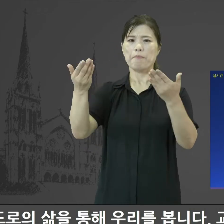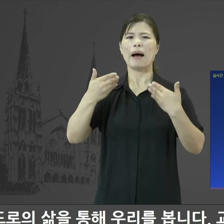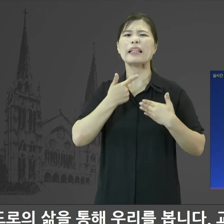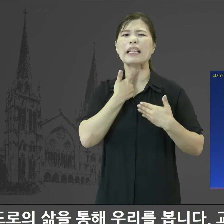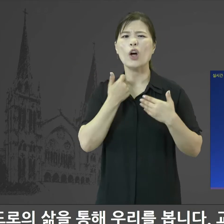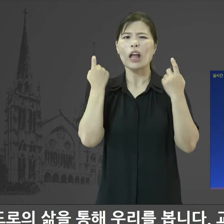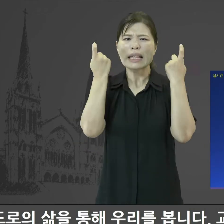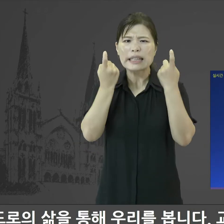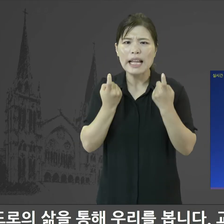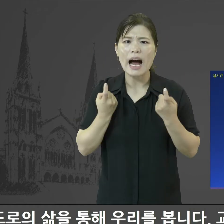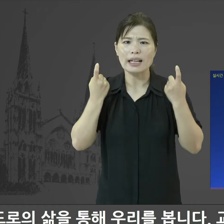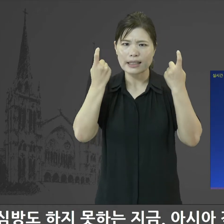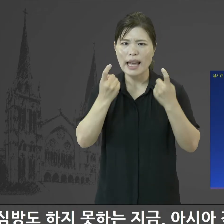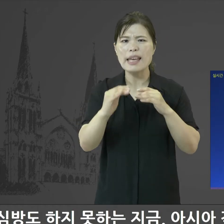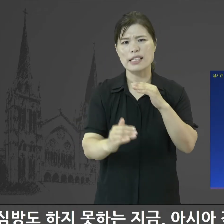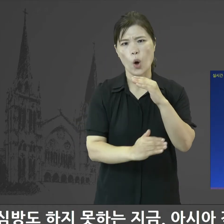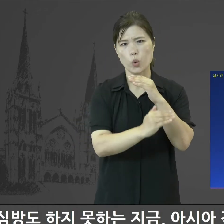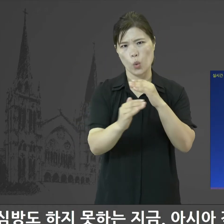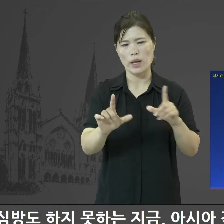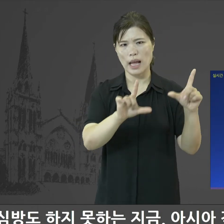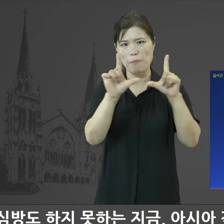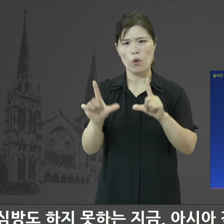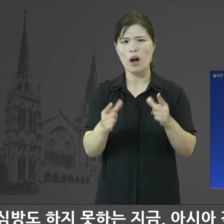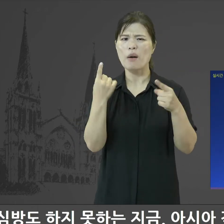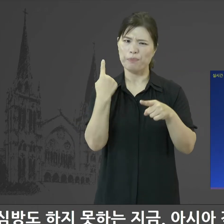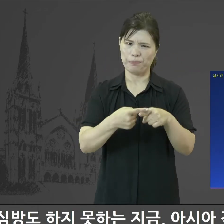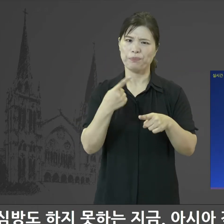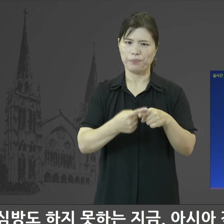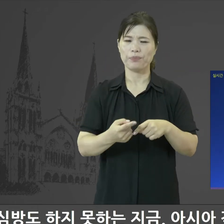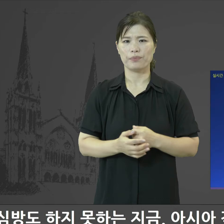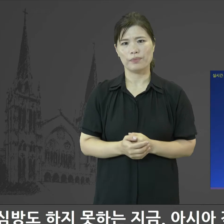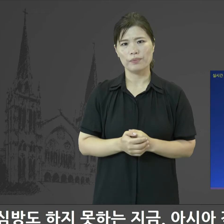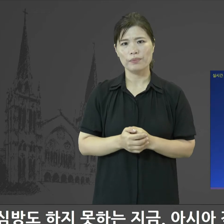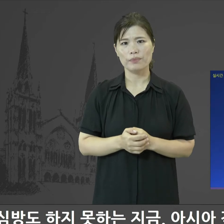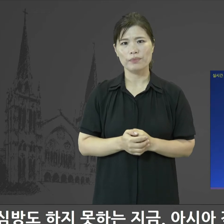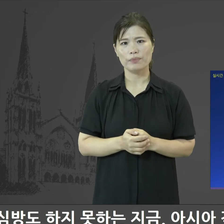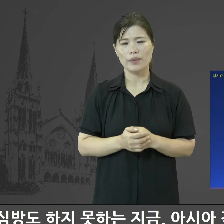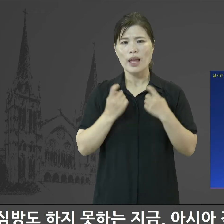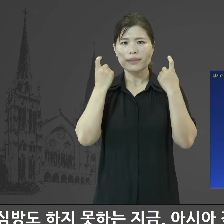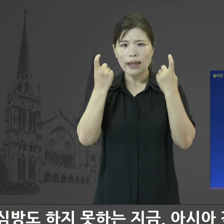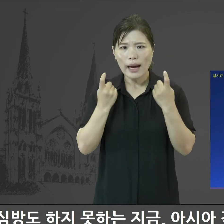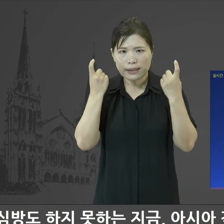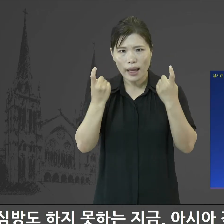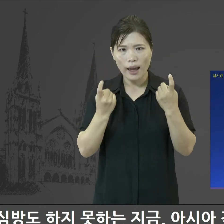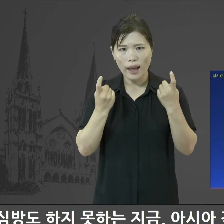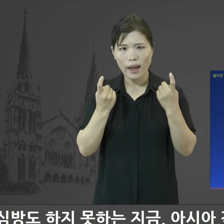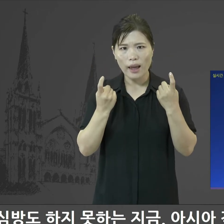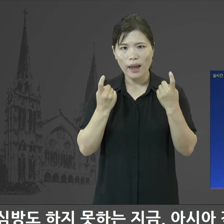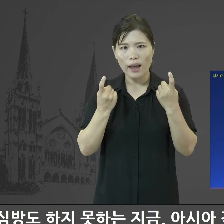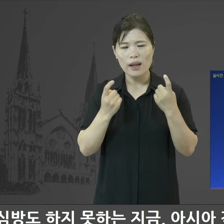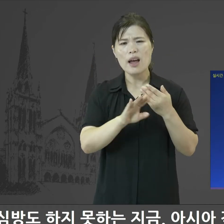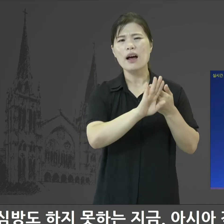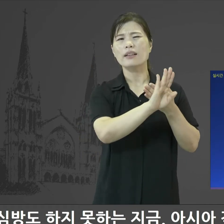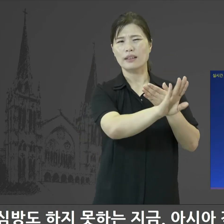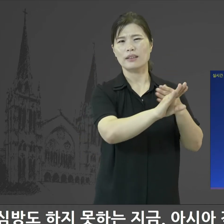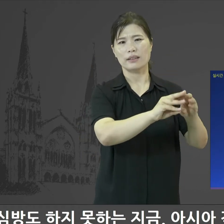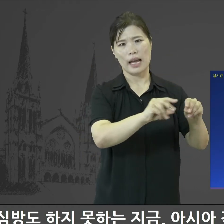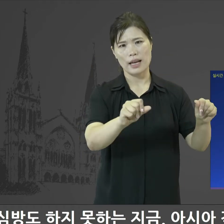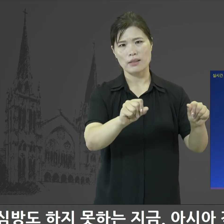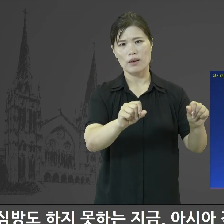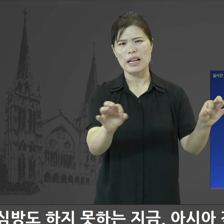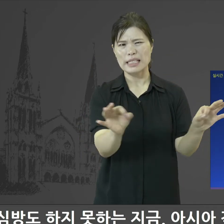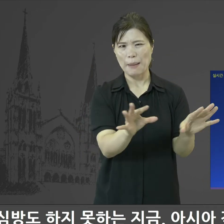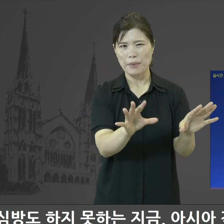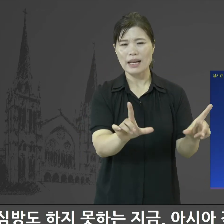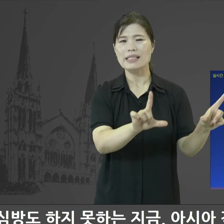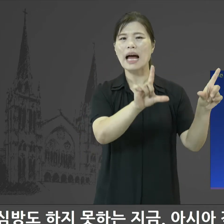칭해졌던 그런 성도들의 삶 같았기 때문입니다. 나그네는 이국 땅에서 일시적으로 살고